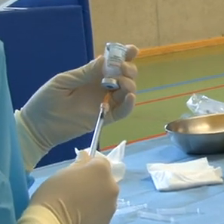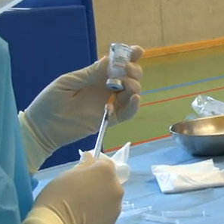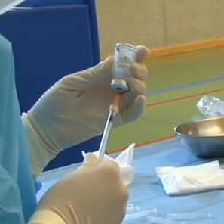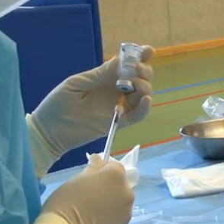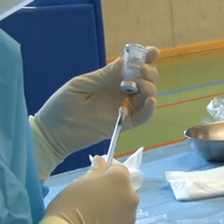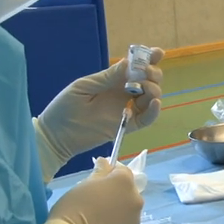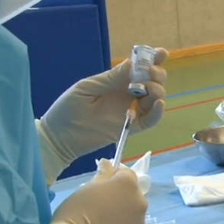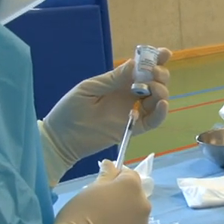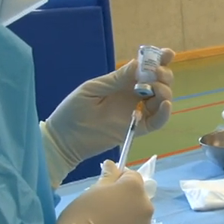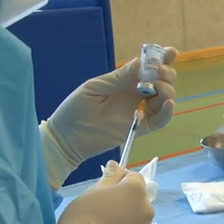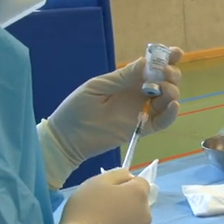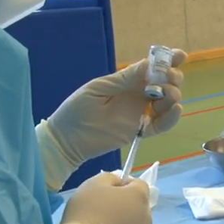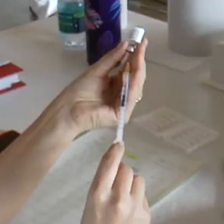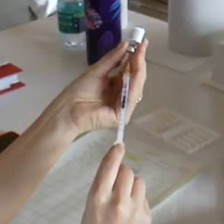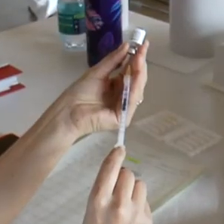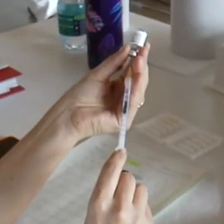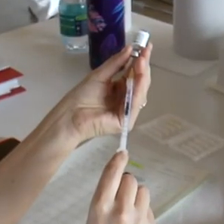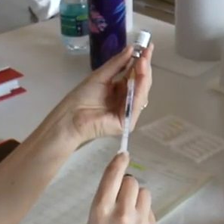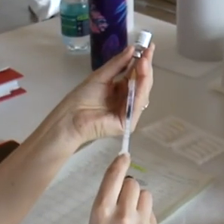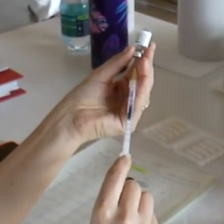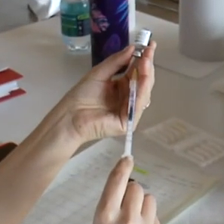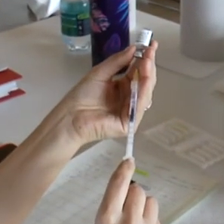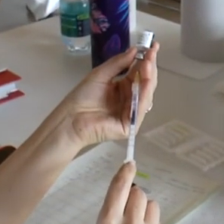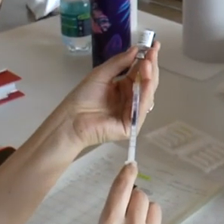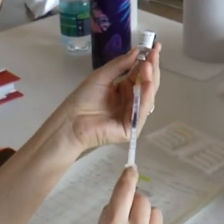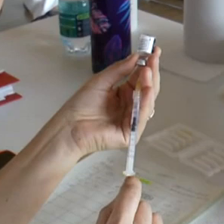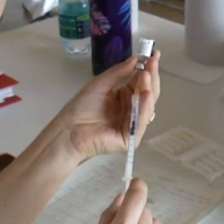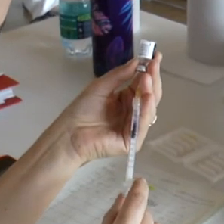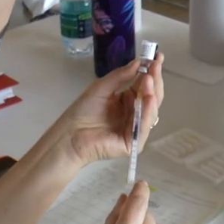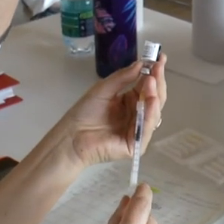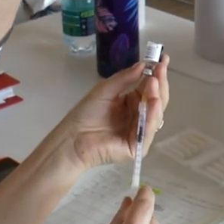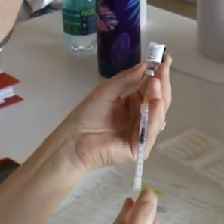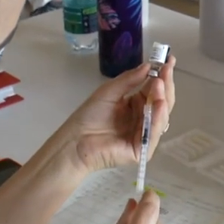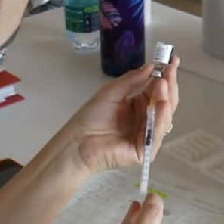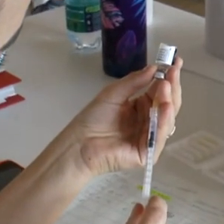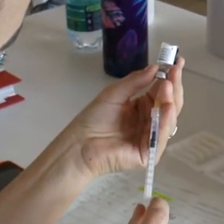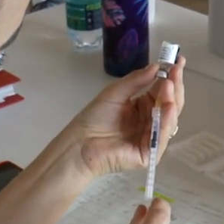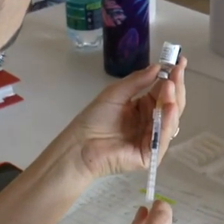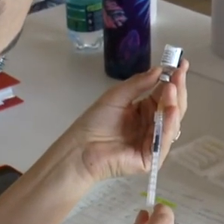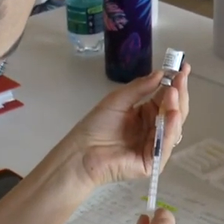Veneto che nella domanda di ricognizione ha avanzato una richiesta di 513 milioni di euro.